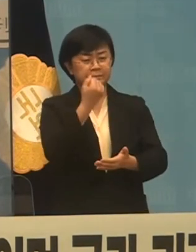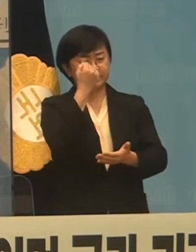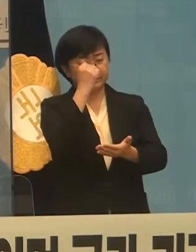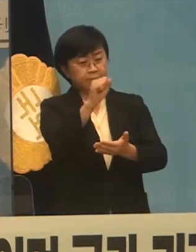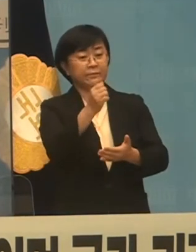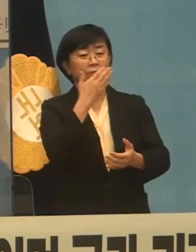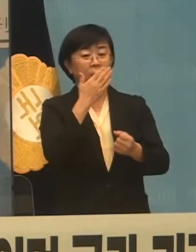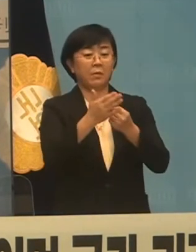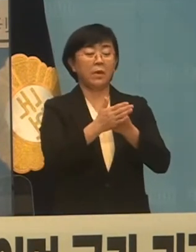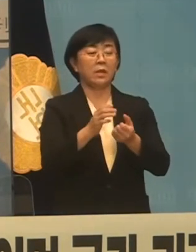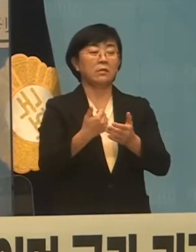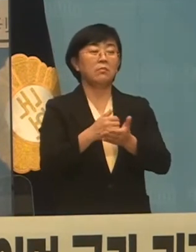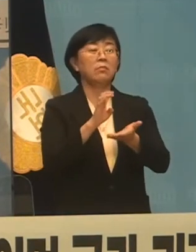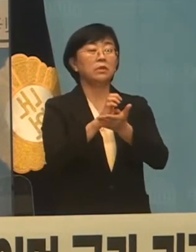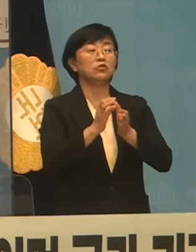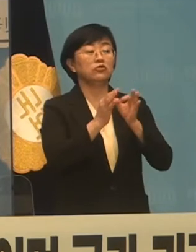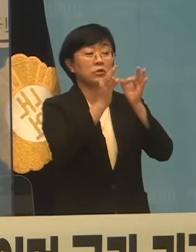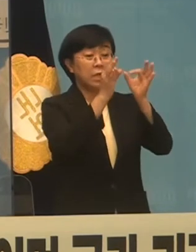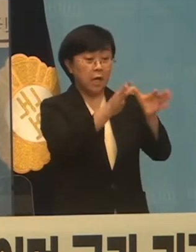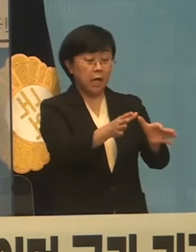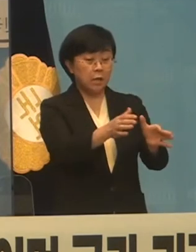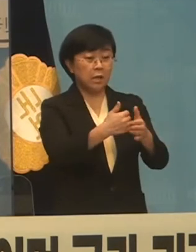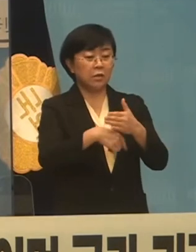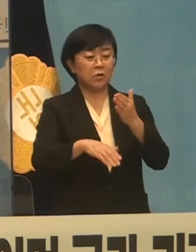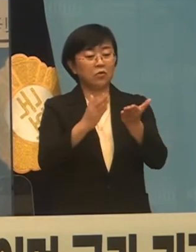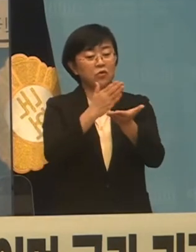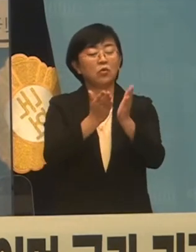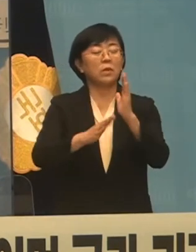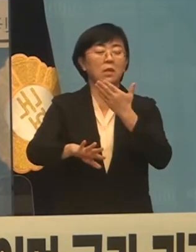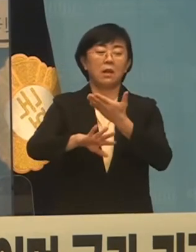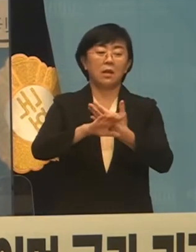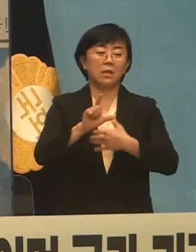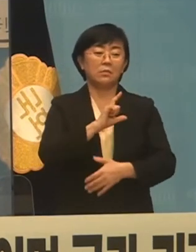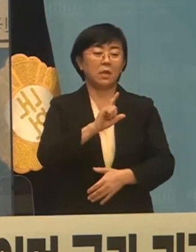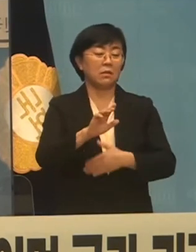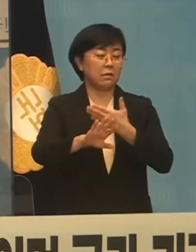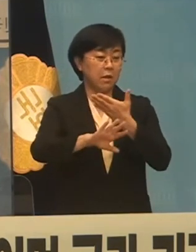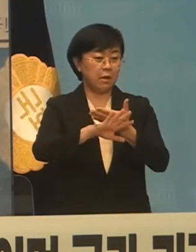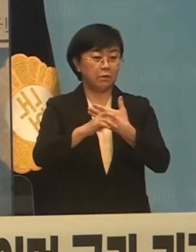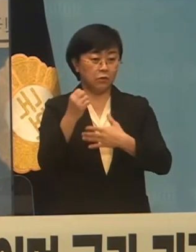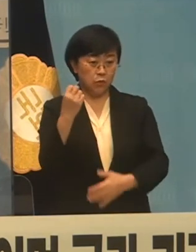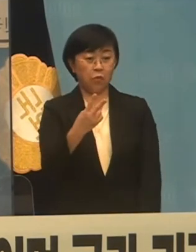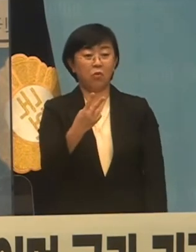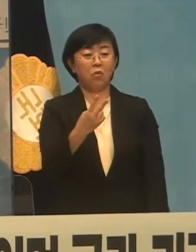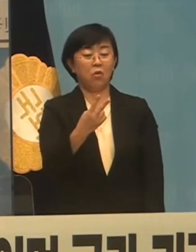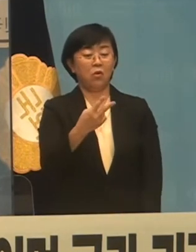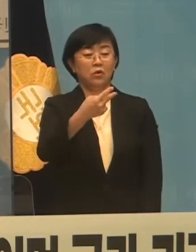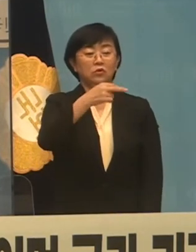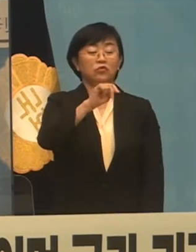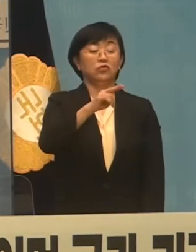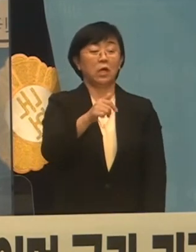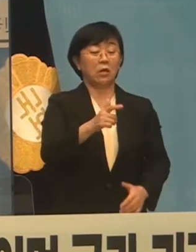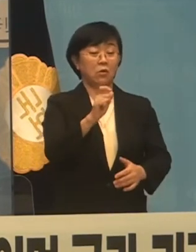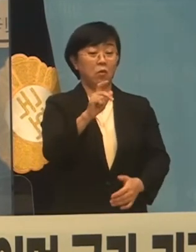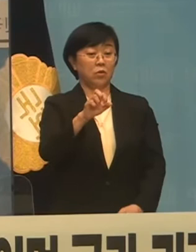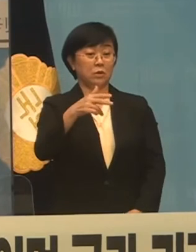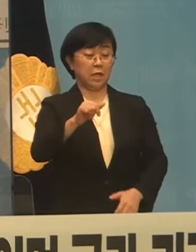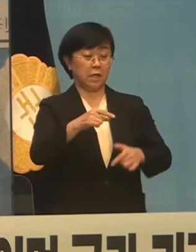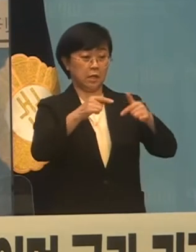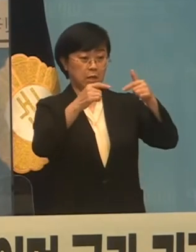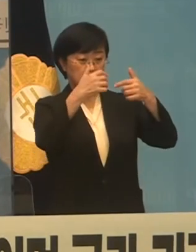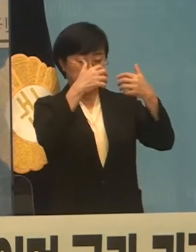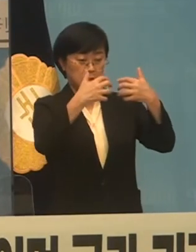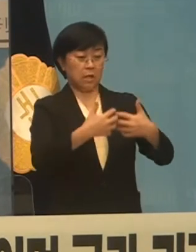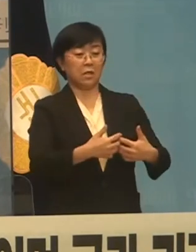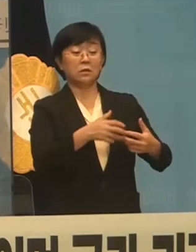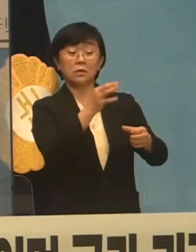뻔히 펀드 회사가 유형과 다를 뿐이지 이름만 다를 뿐이지 또다시 두산 공작기계를